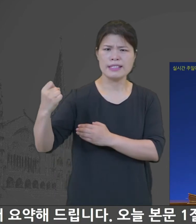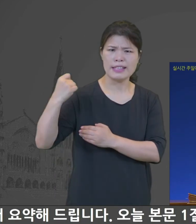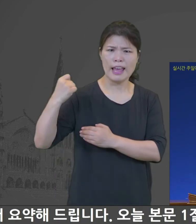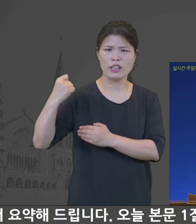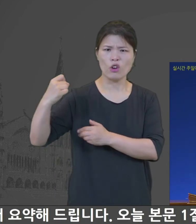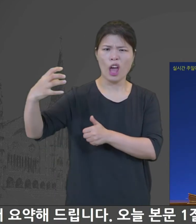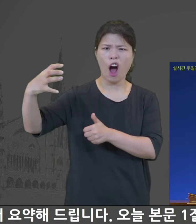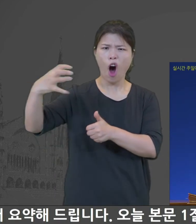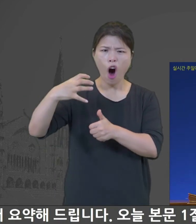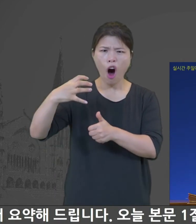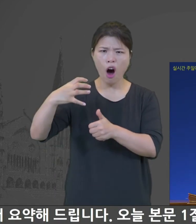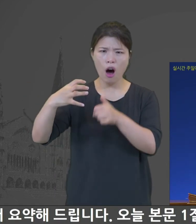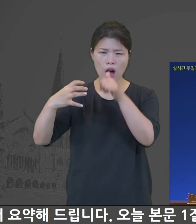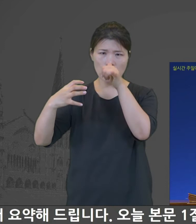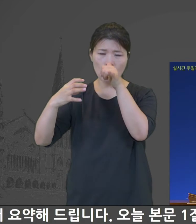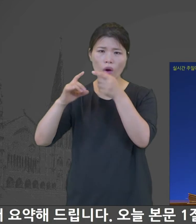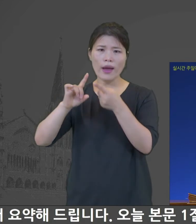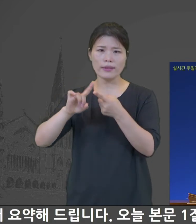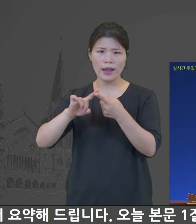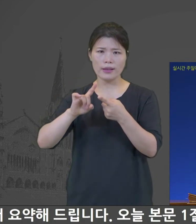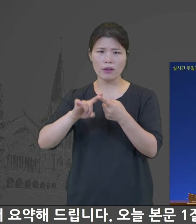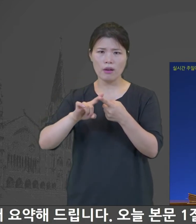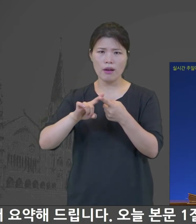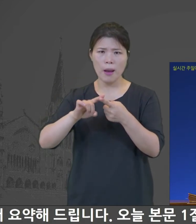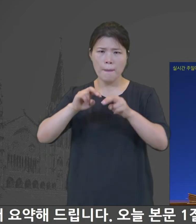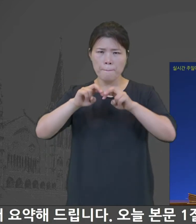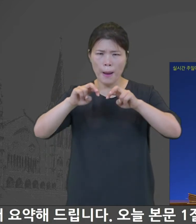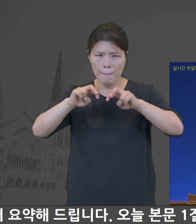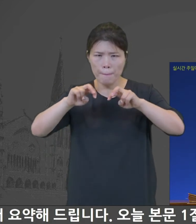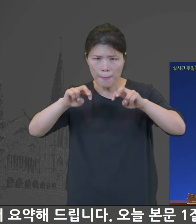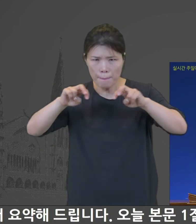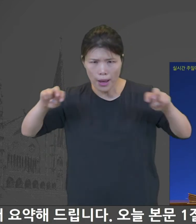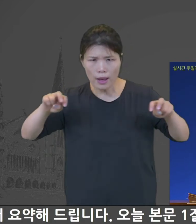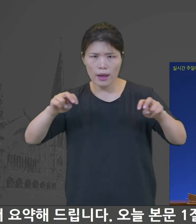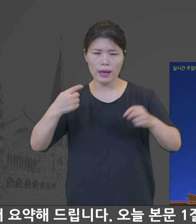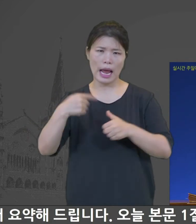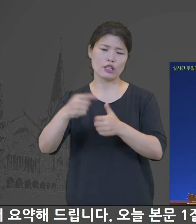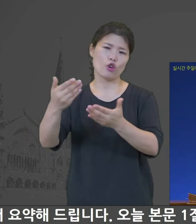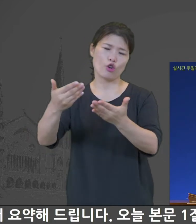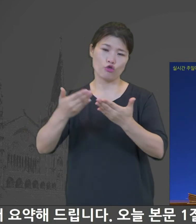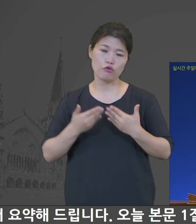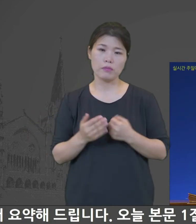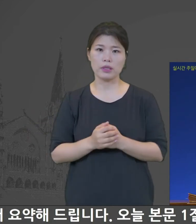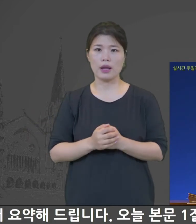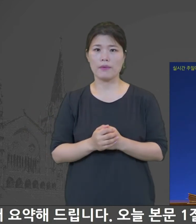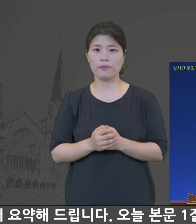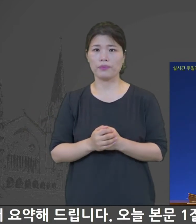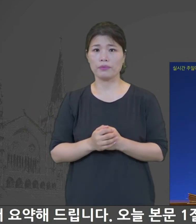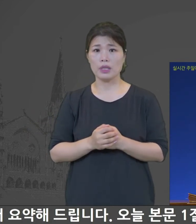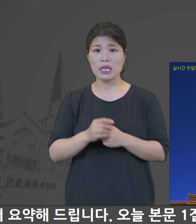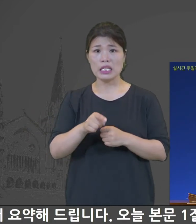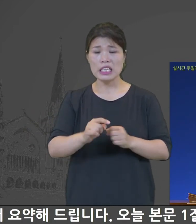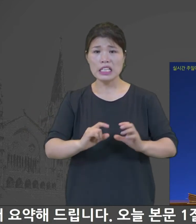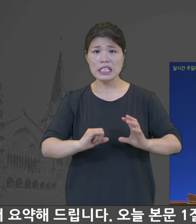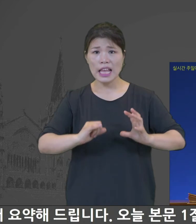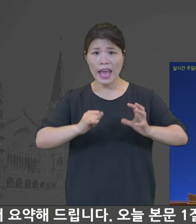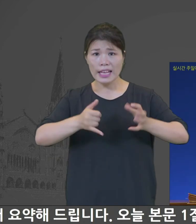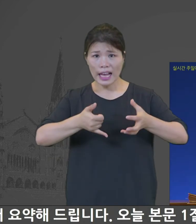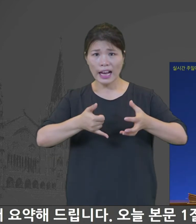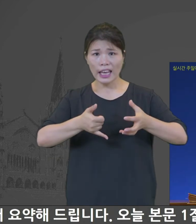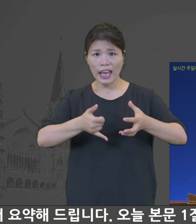있느냐를 하나씩 하나씩 보여주는 겁니다. 요약하면 이 세상 풍조, 이